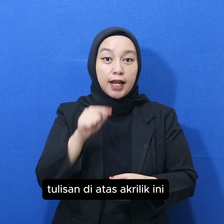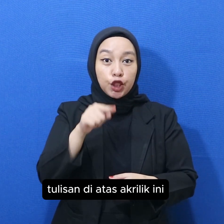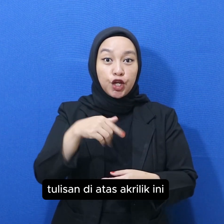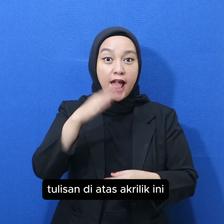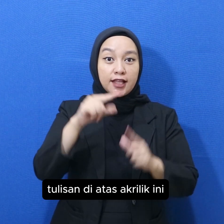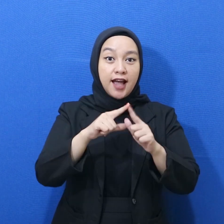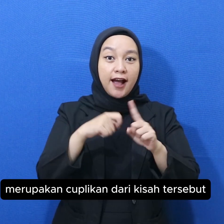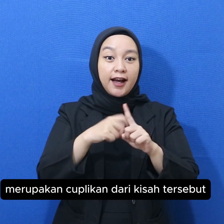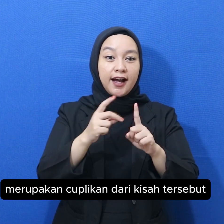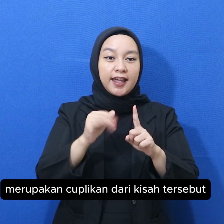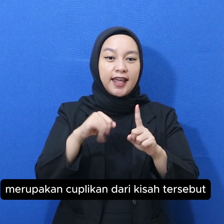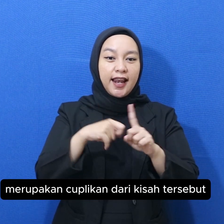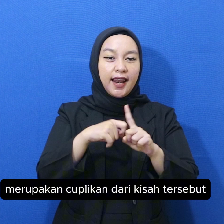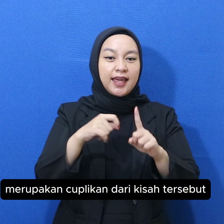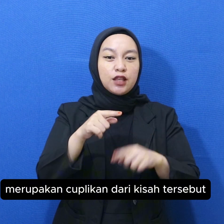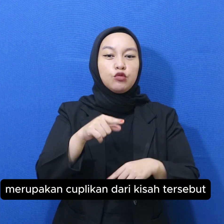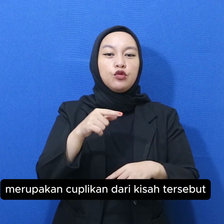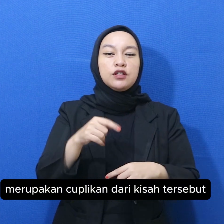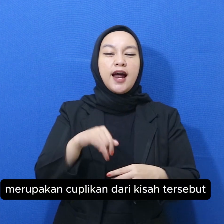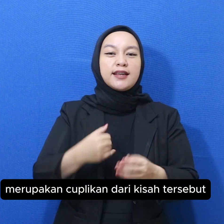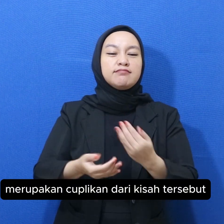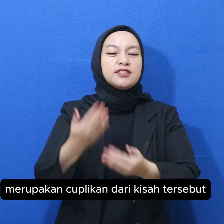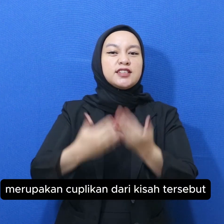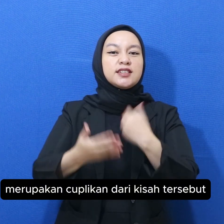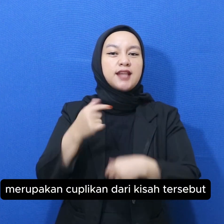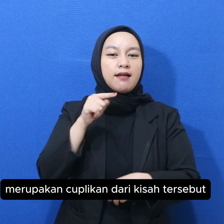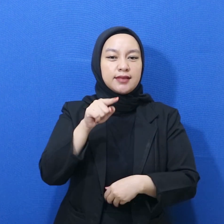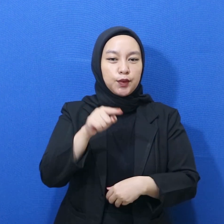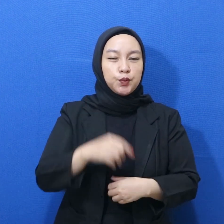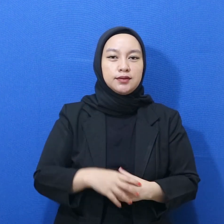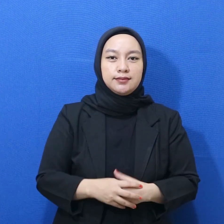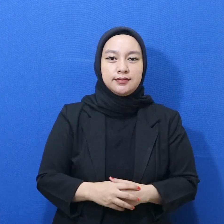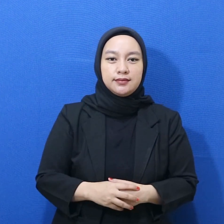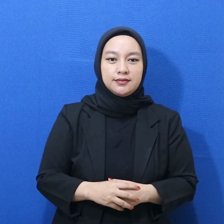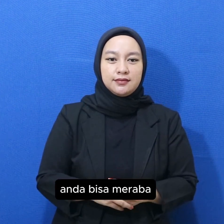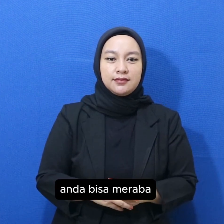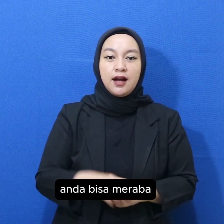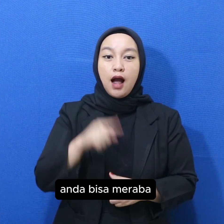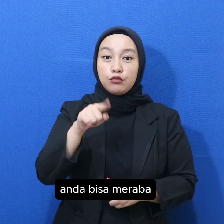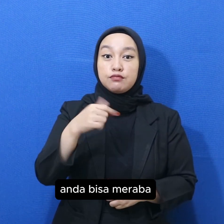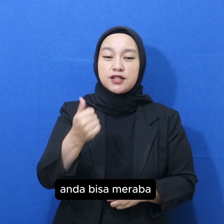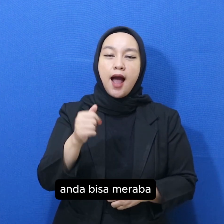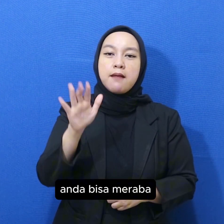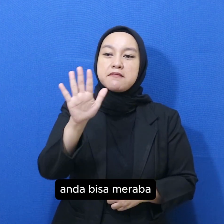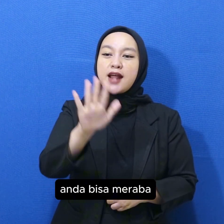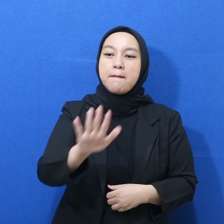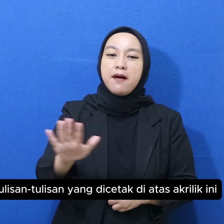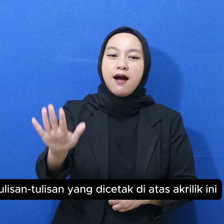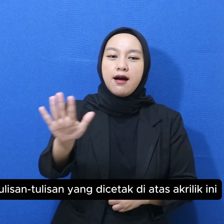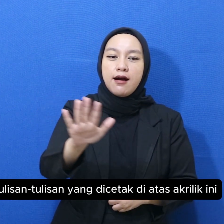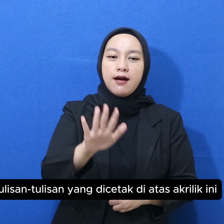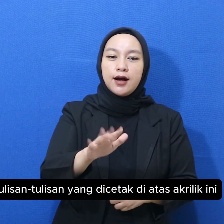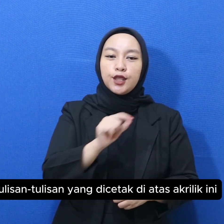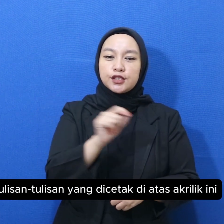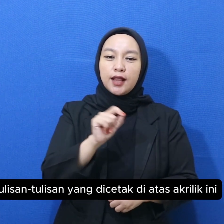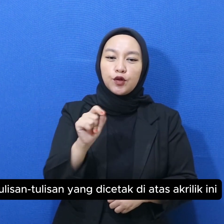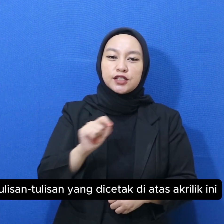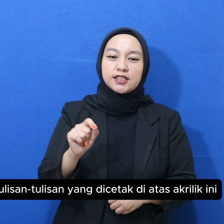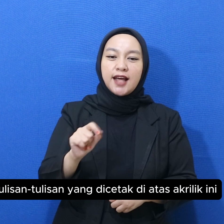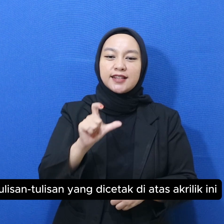merupakan cuplikan dari kisah tersebut. Anda bisa meraba tulisan-tulisan yang dicetak di atas akrilik